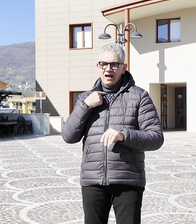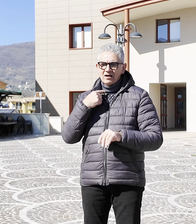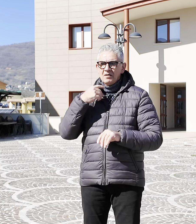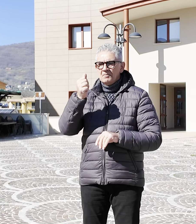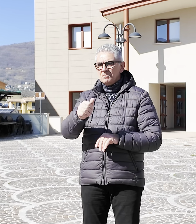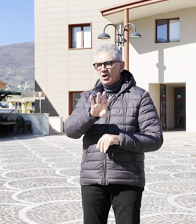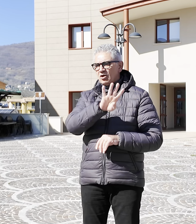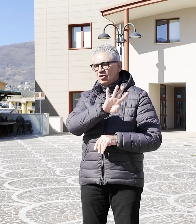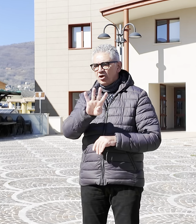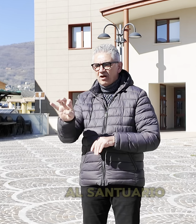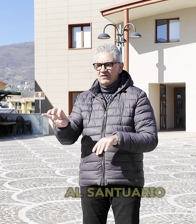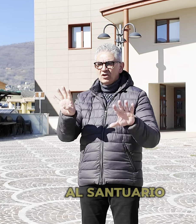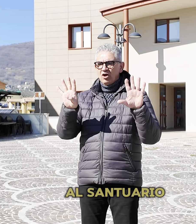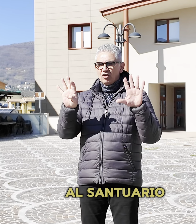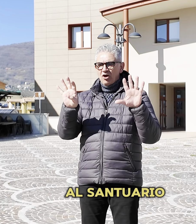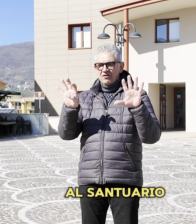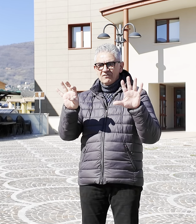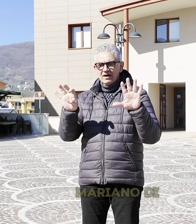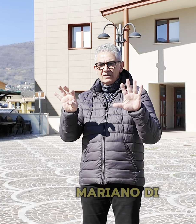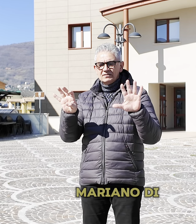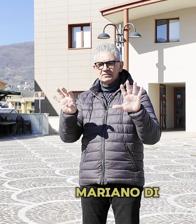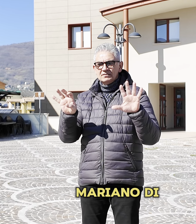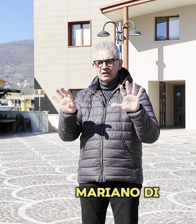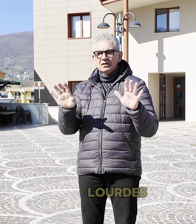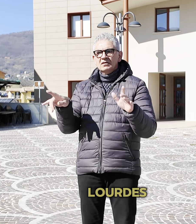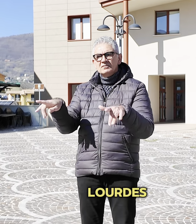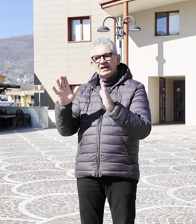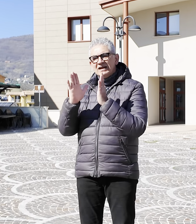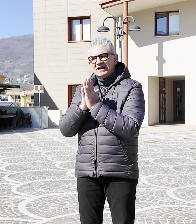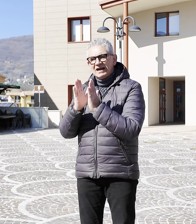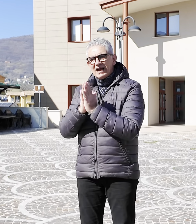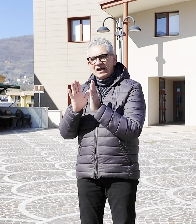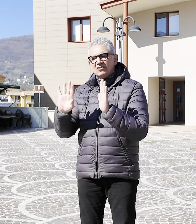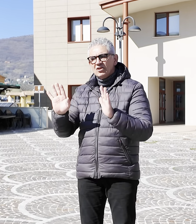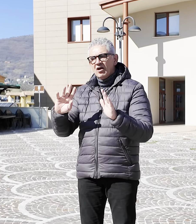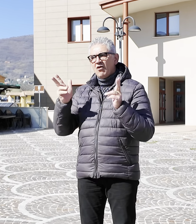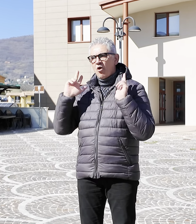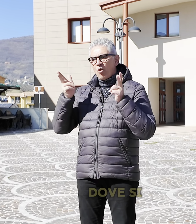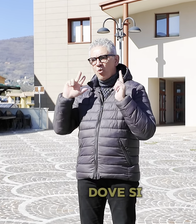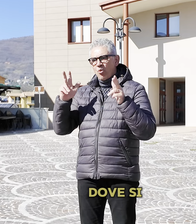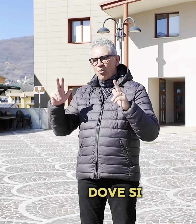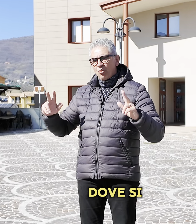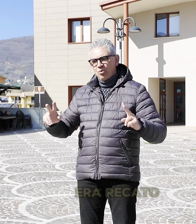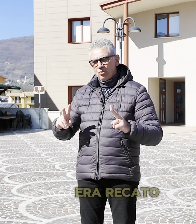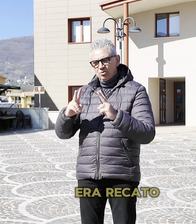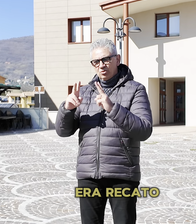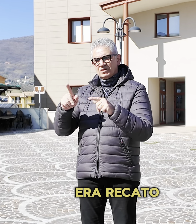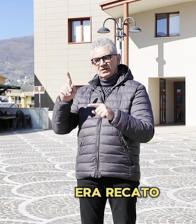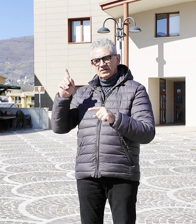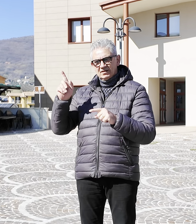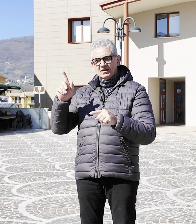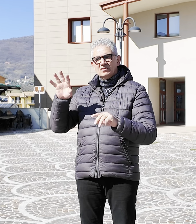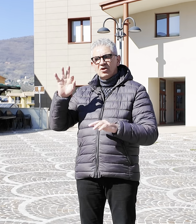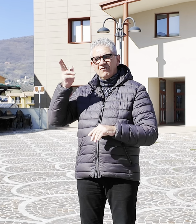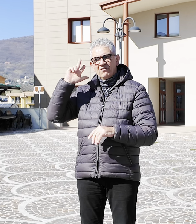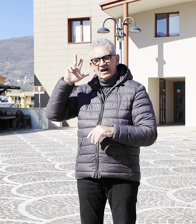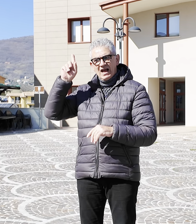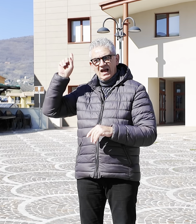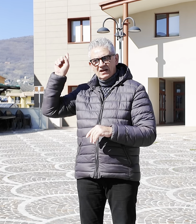1990 al Santuario Mariano di Lourdes, dove si era recato